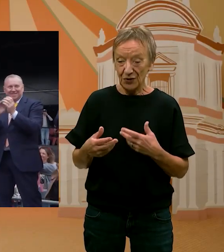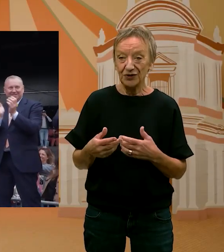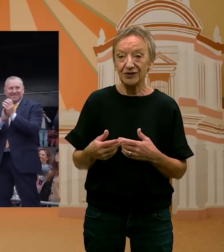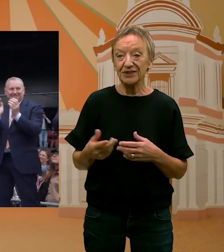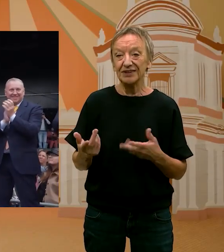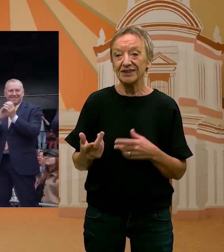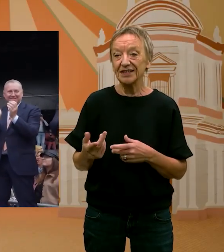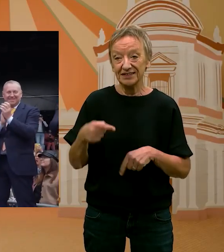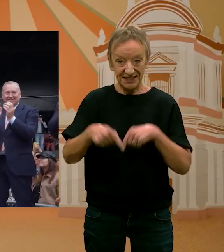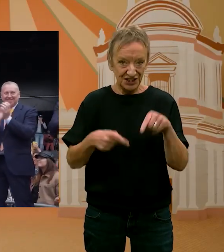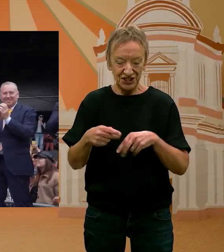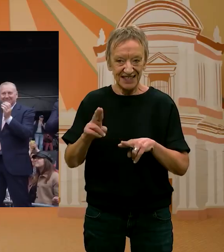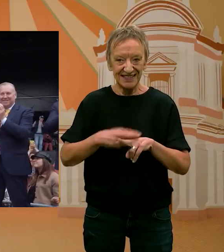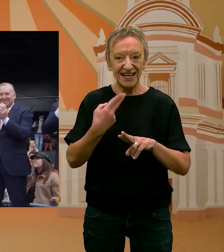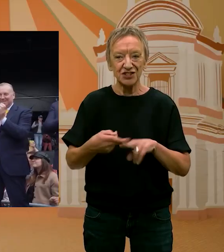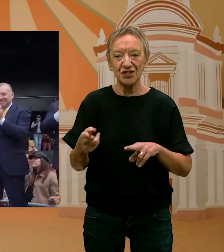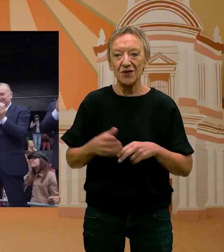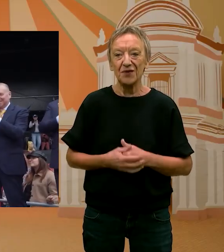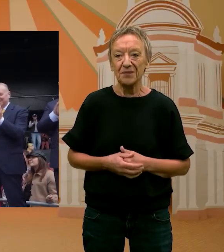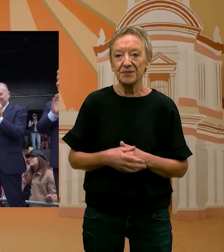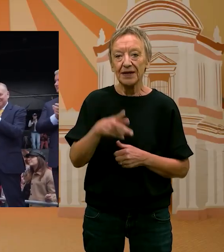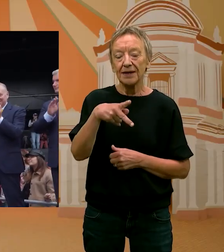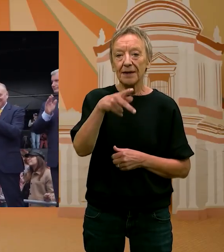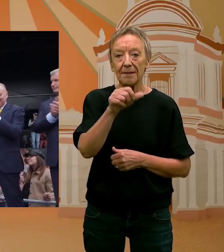sont sacrés. La voilà, la nouvelle génération chez les échasseurs.